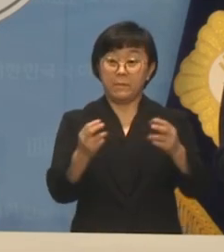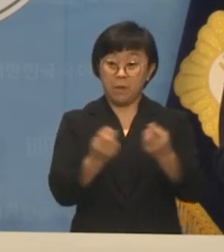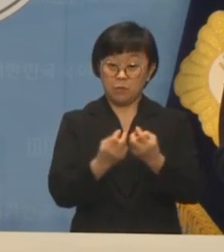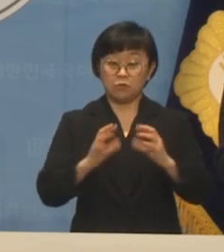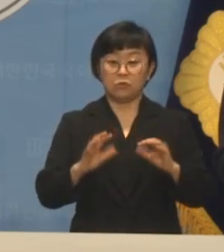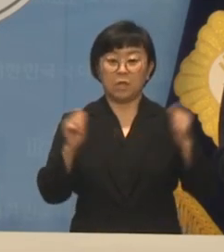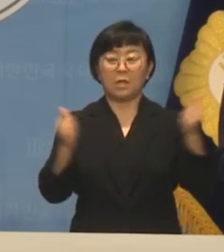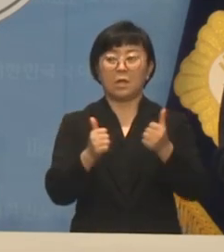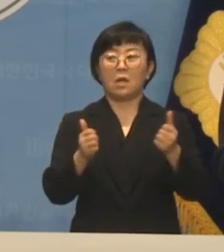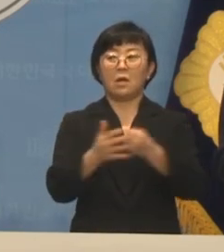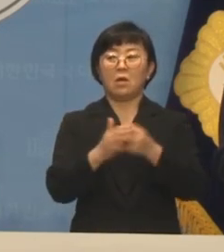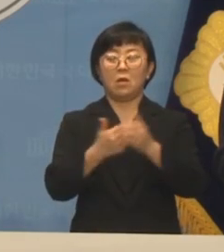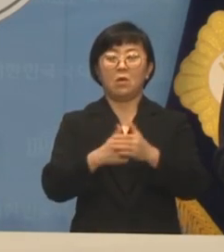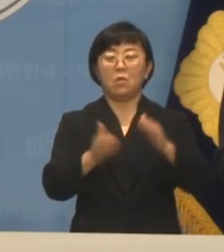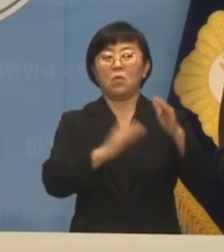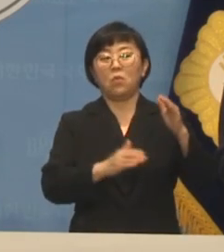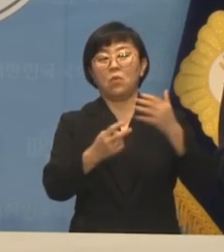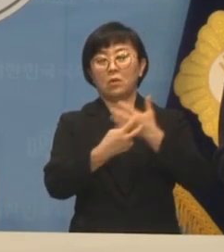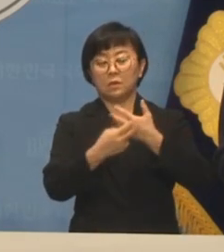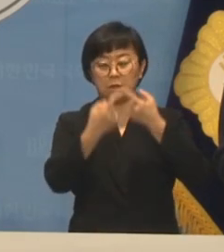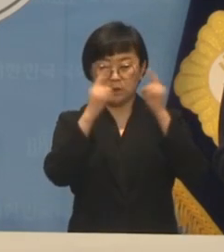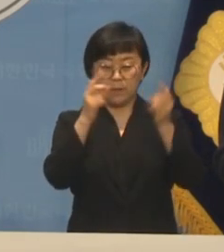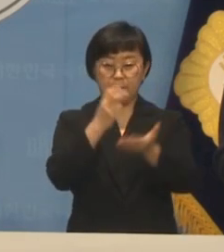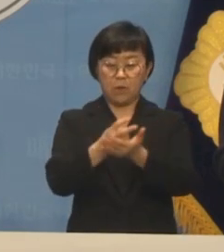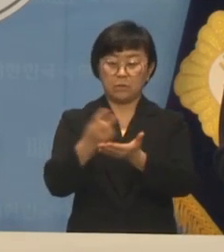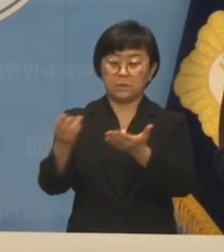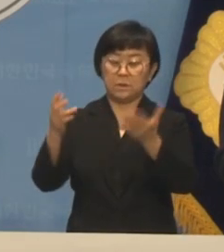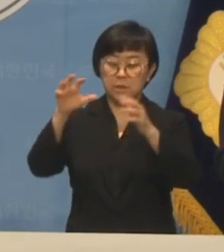국회가 반드시 공공의대법, 지역의사제법